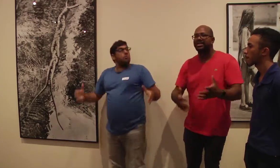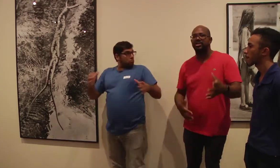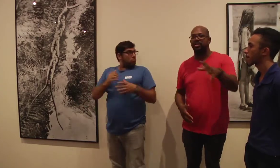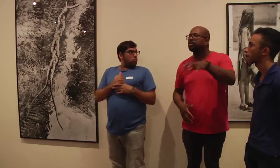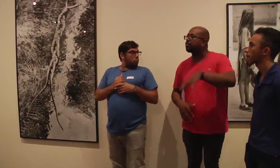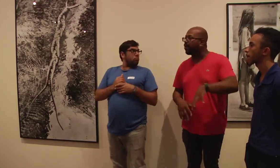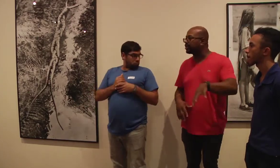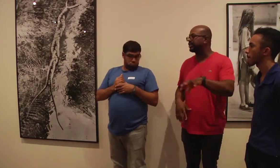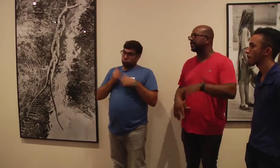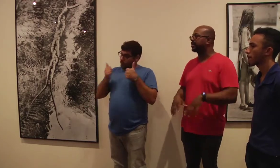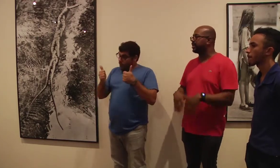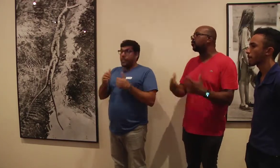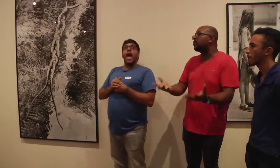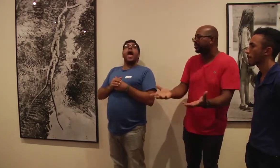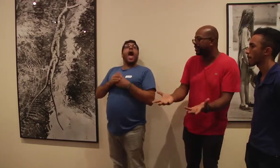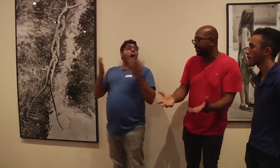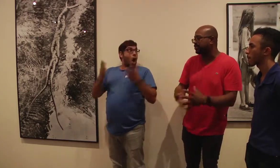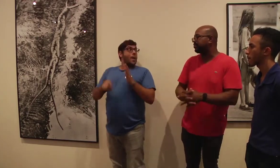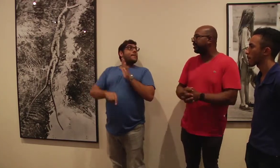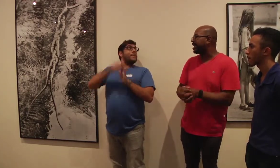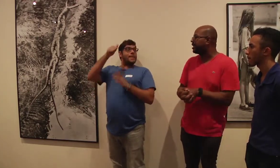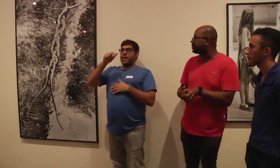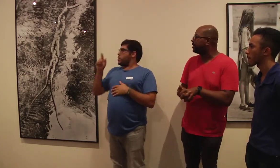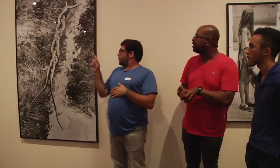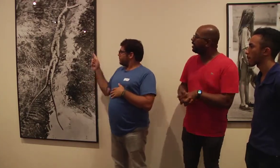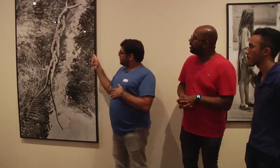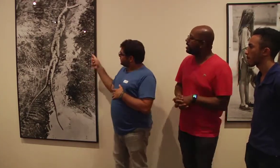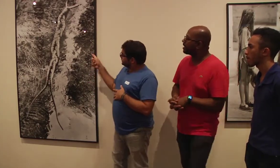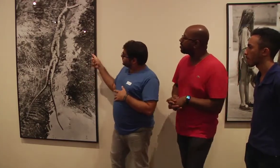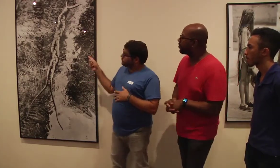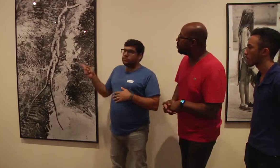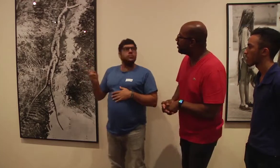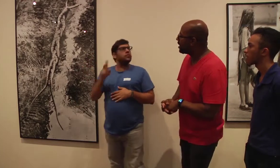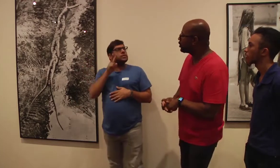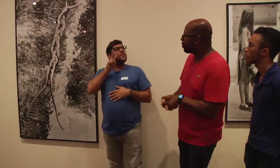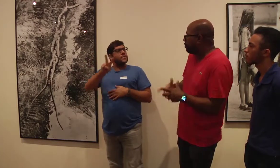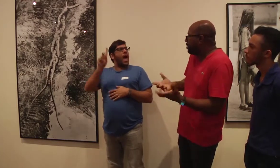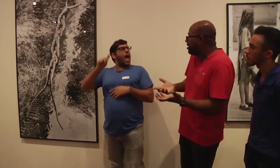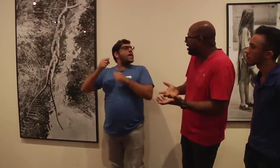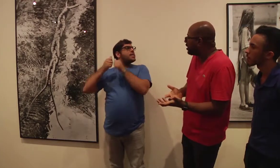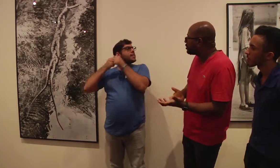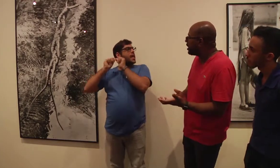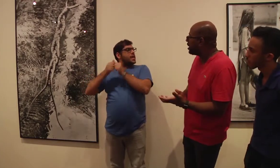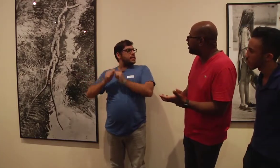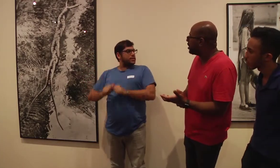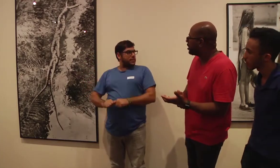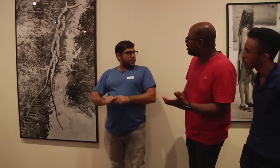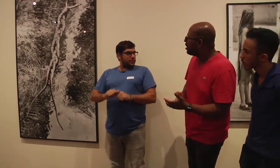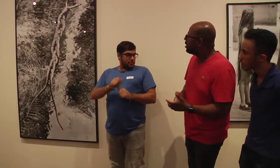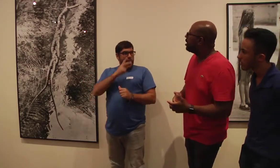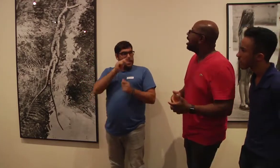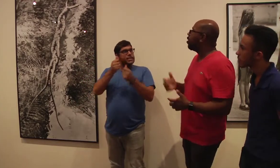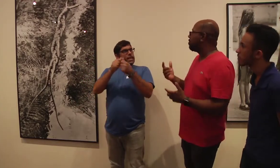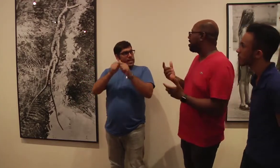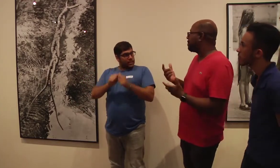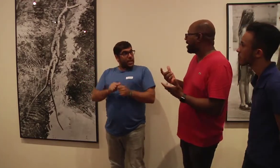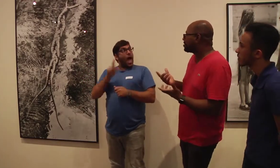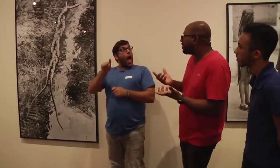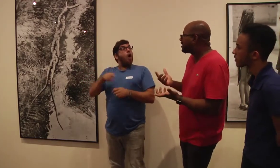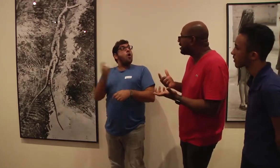estão expostas aqui, né? Algumas delas, na verdade. E essa foi uma das primeiras, né? É uma, parece uma